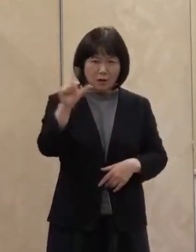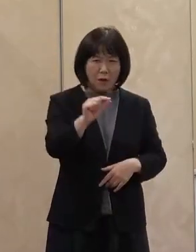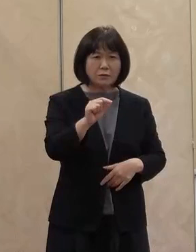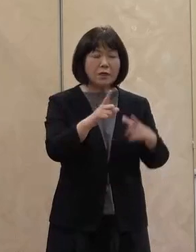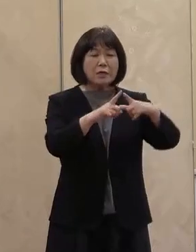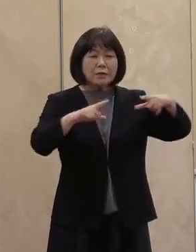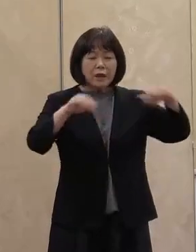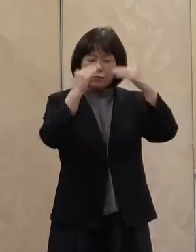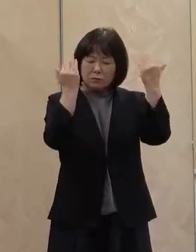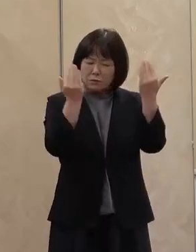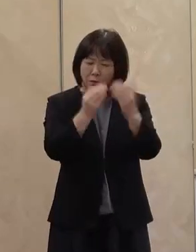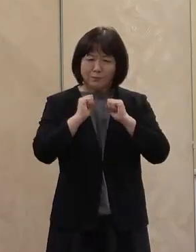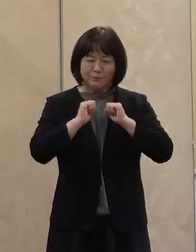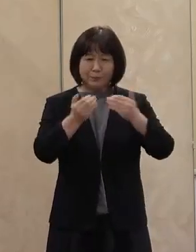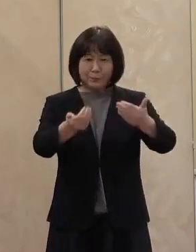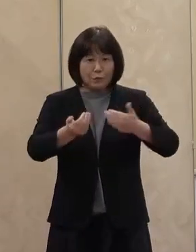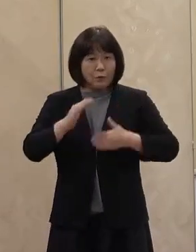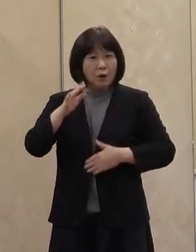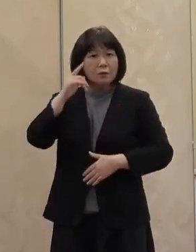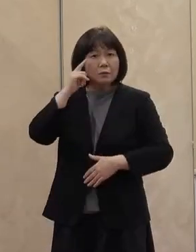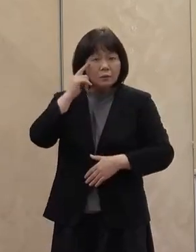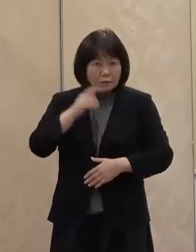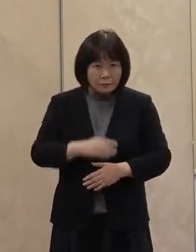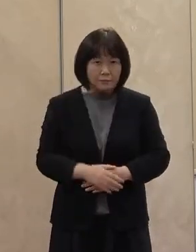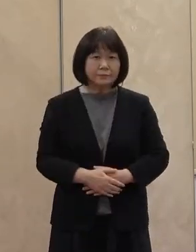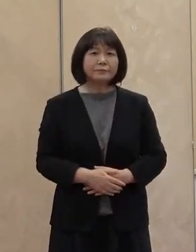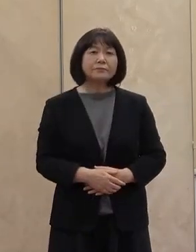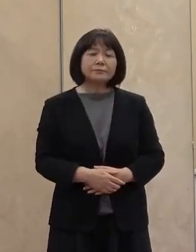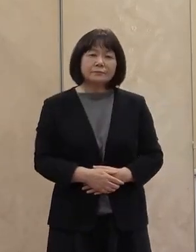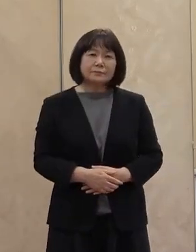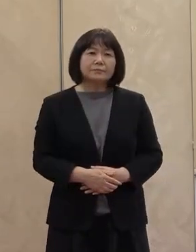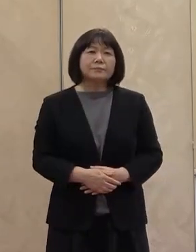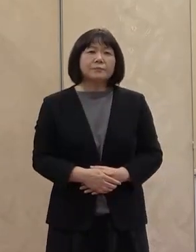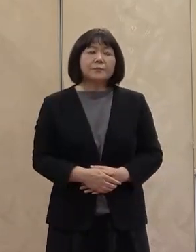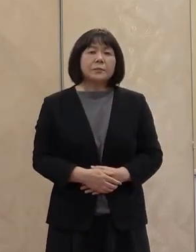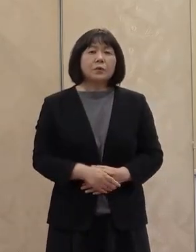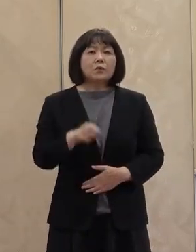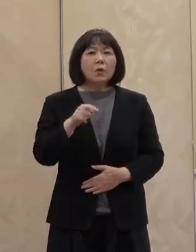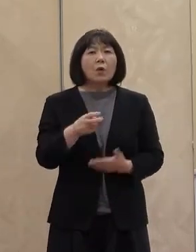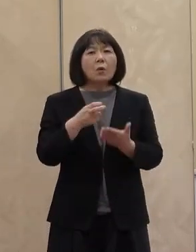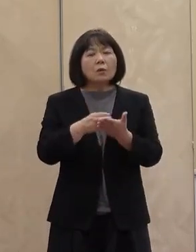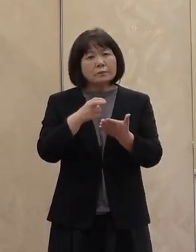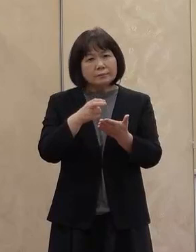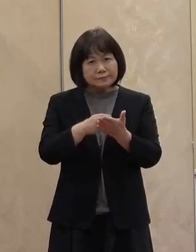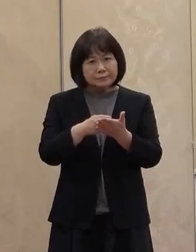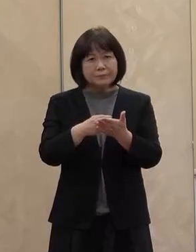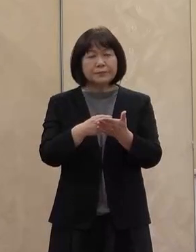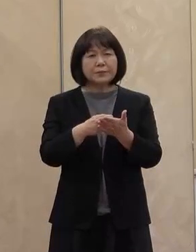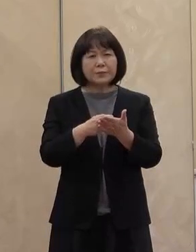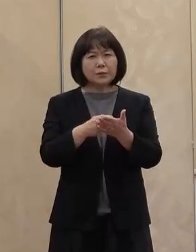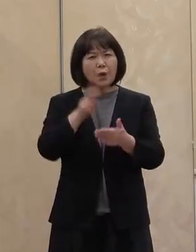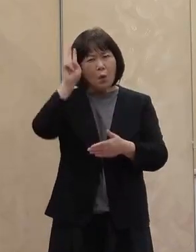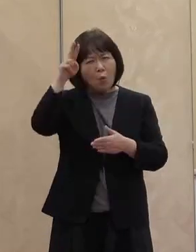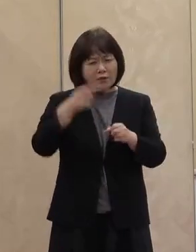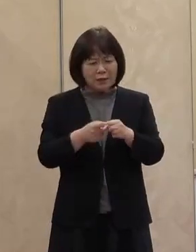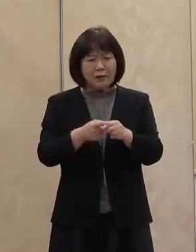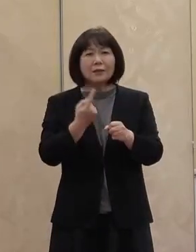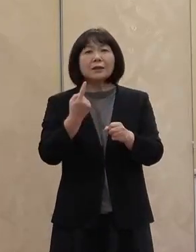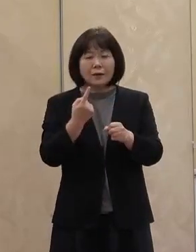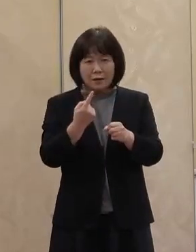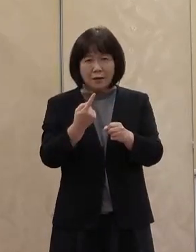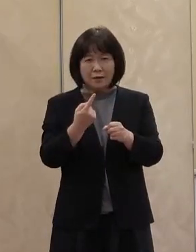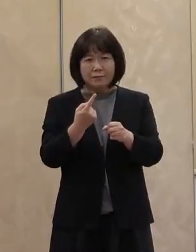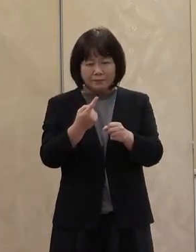国挙げて僕はする必要があると思っています。それをぜひ大阪を、皮切りにですね、ま